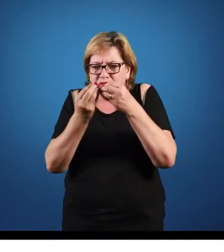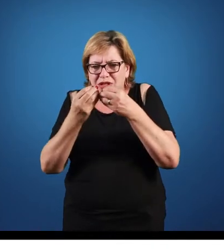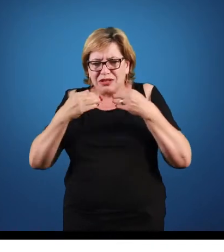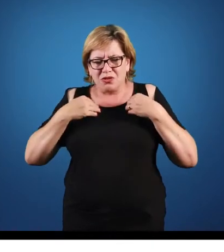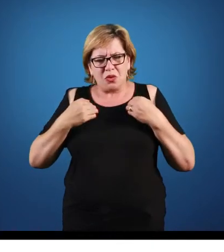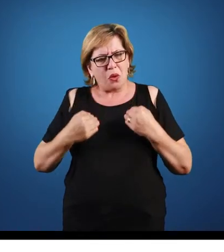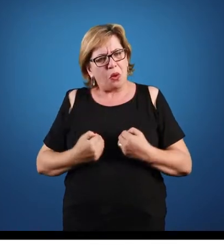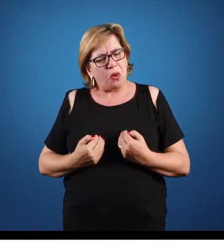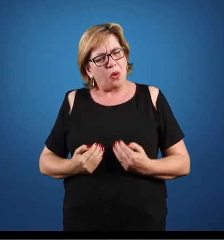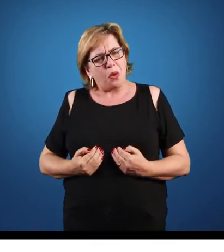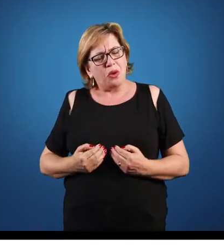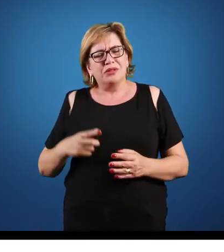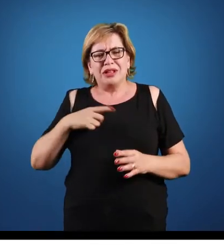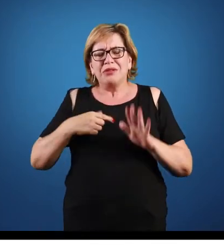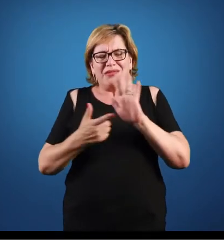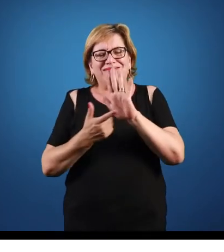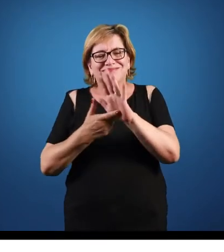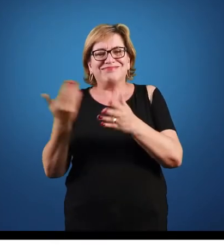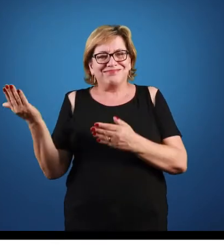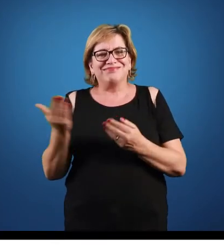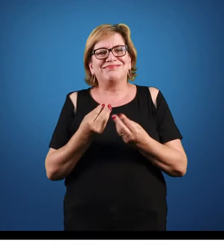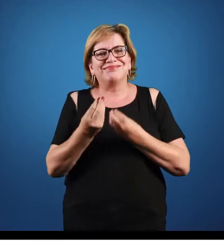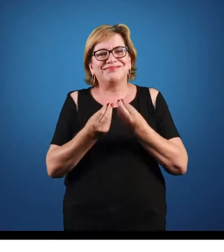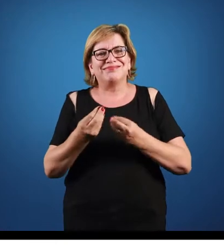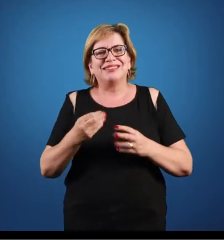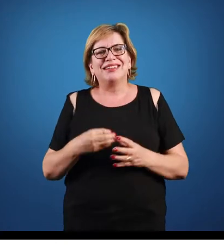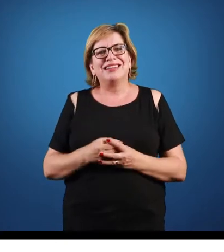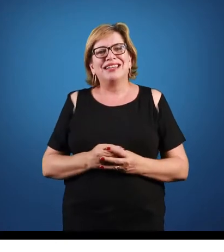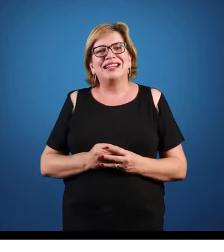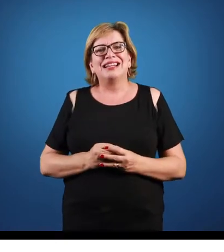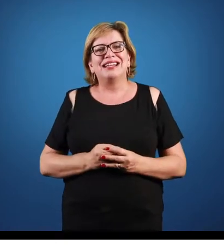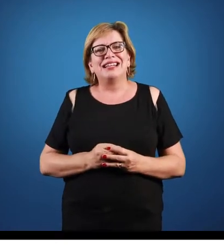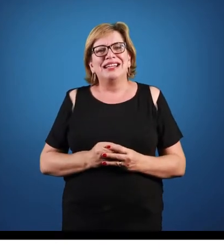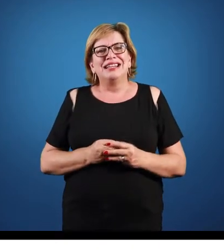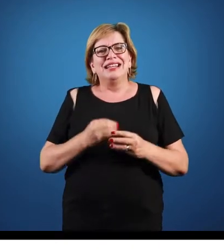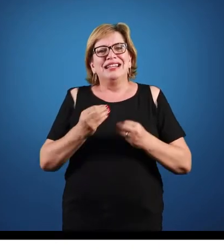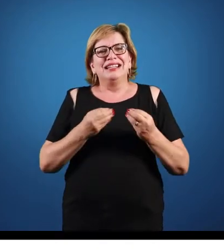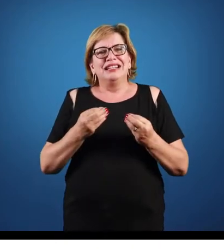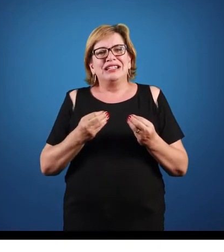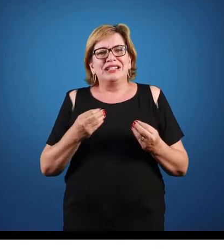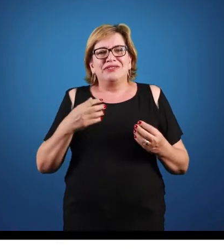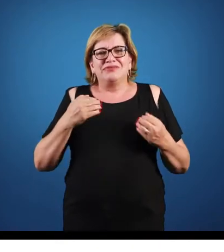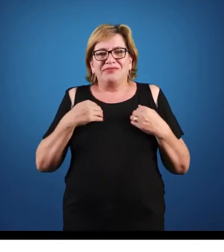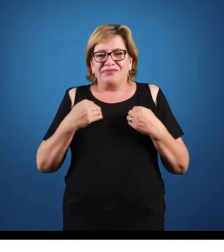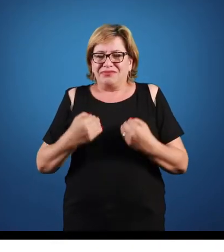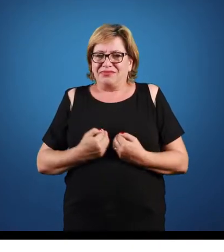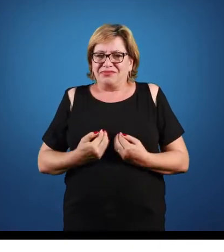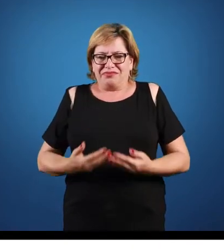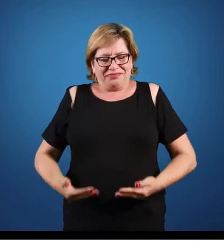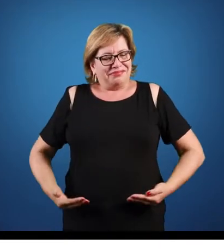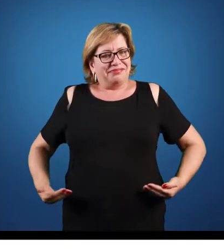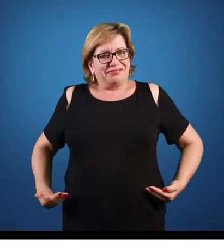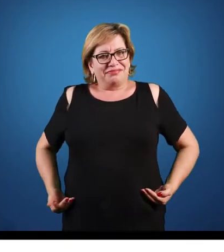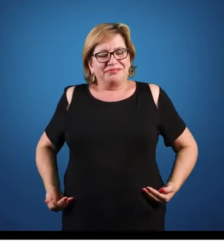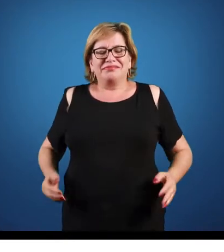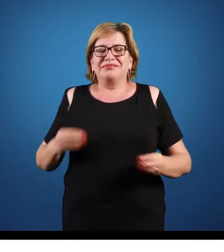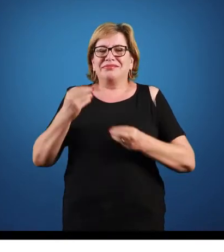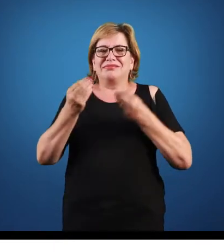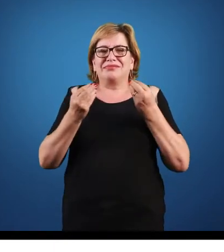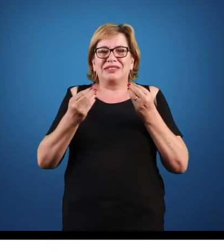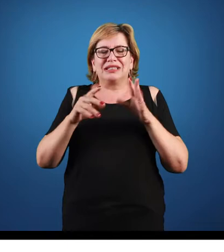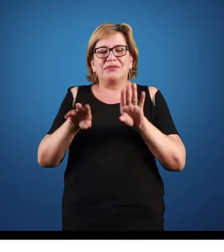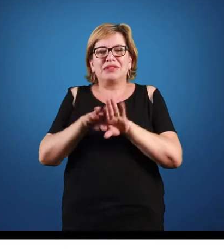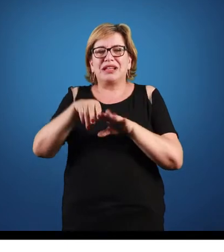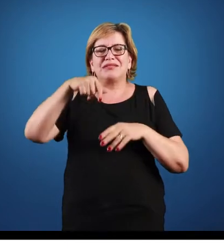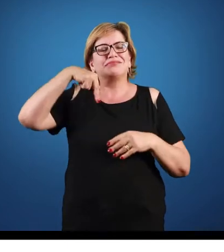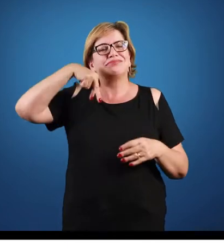tem o tronco na mostra sempre dizer você tem o tronco aqui né você tem a um tronco vem praticamente até aqui embaixo na bacia e daí